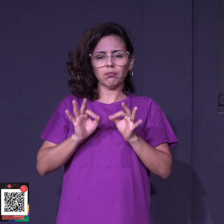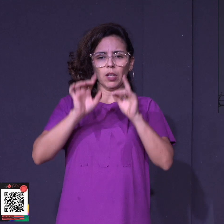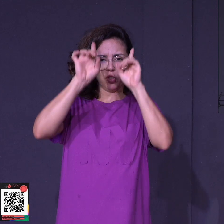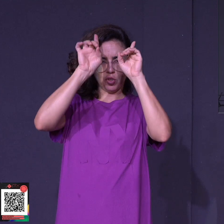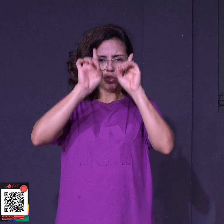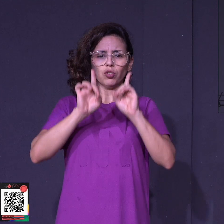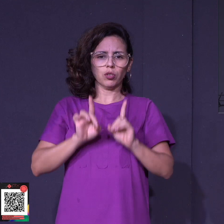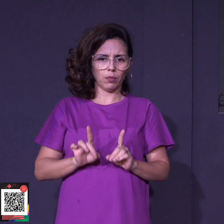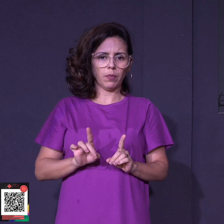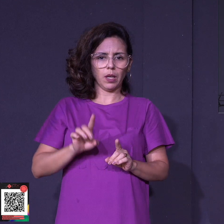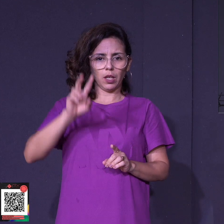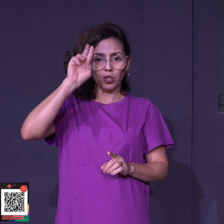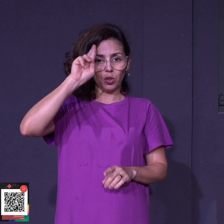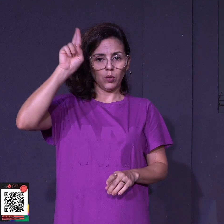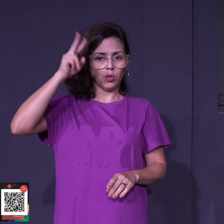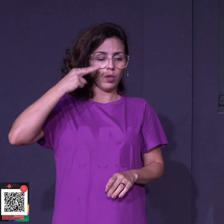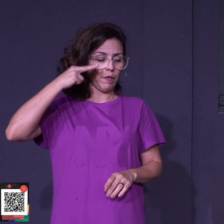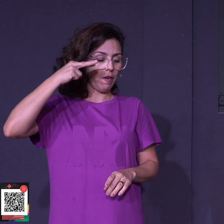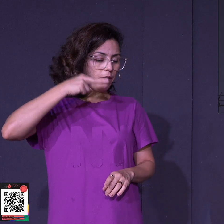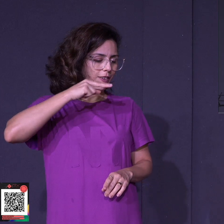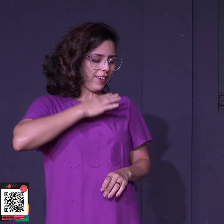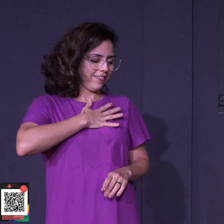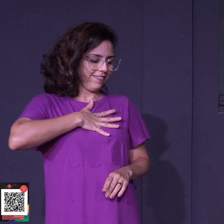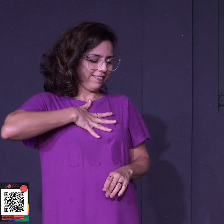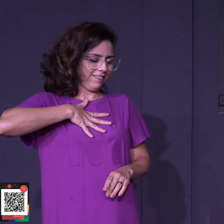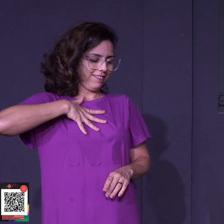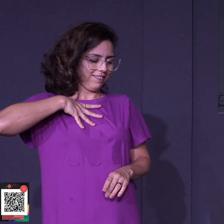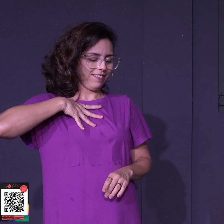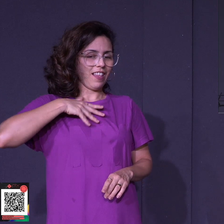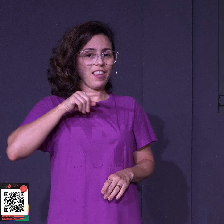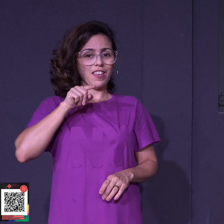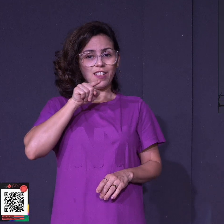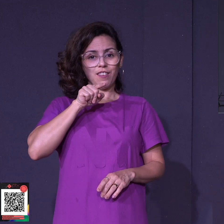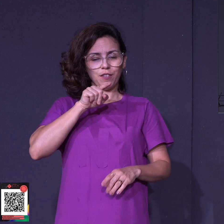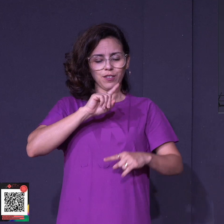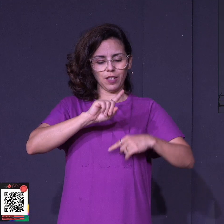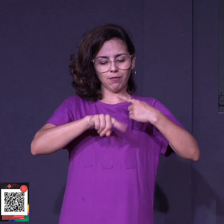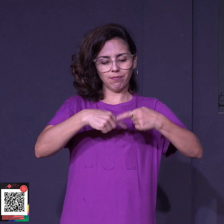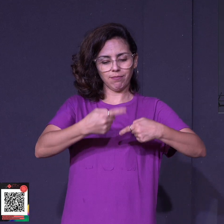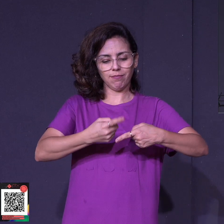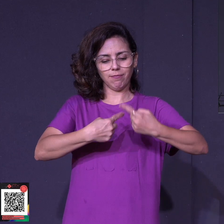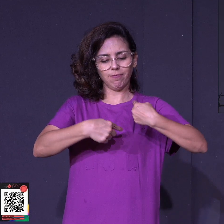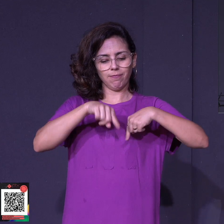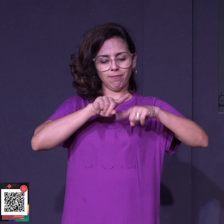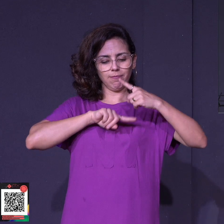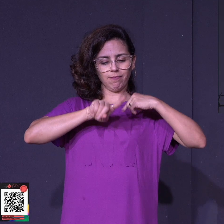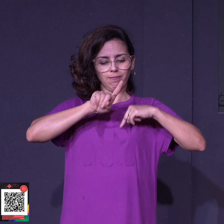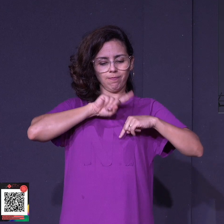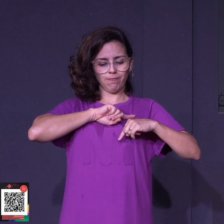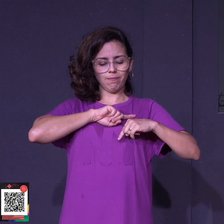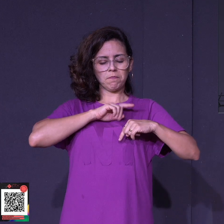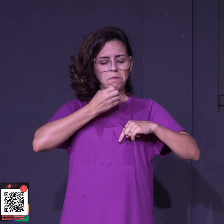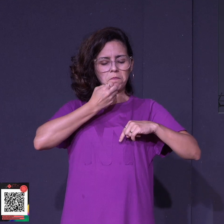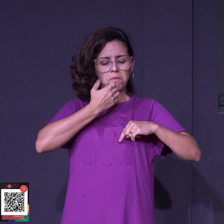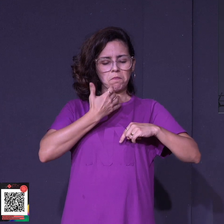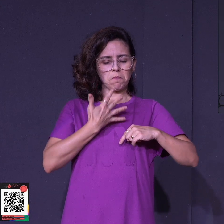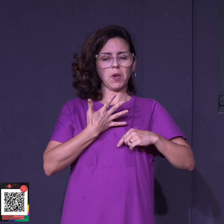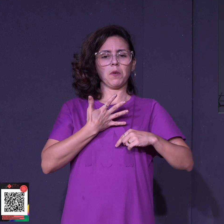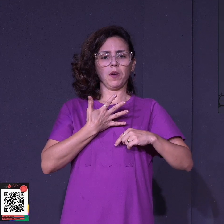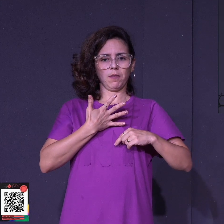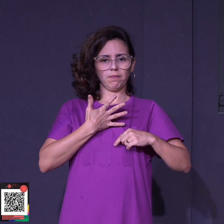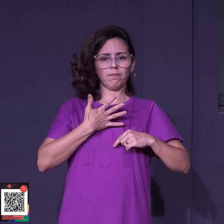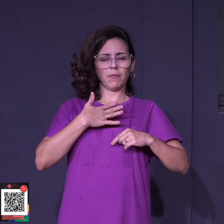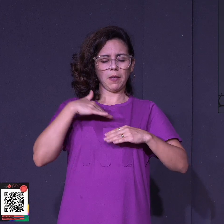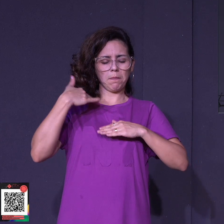agradando-lhe em tudo e frutificando em toda boa obra e crescendo no conhecimento de